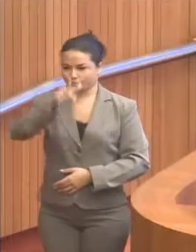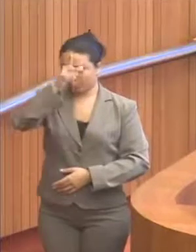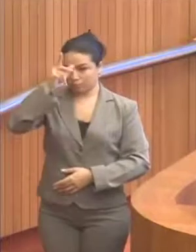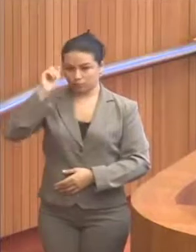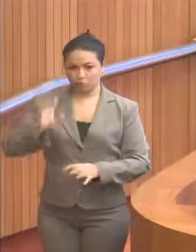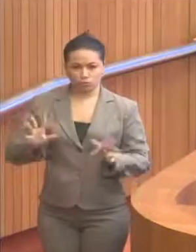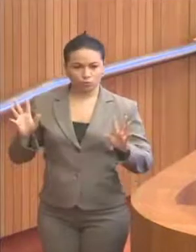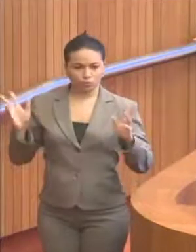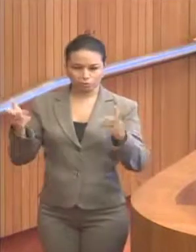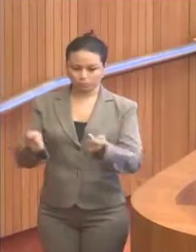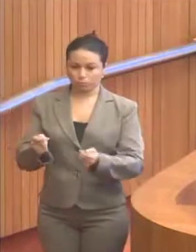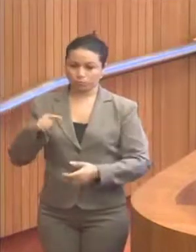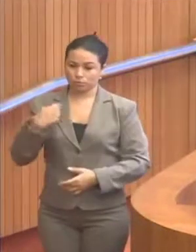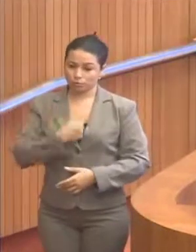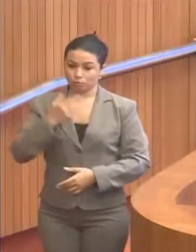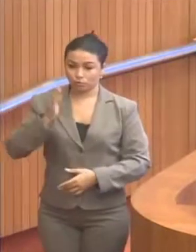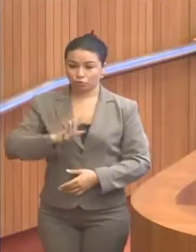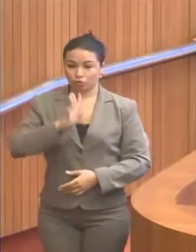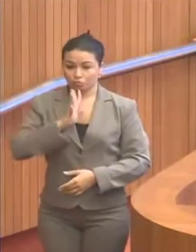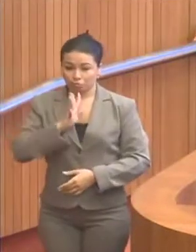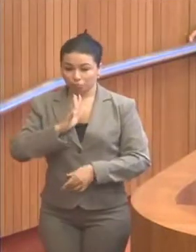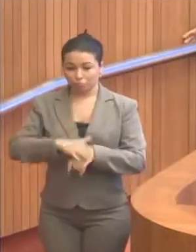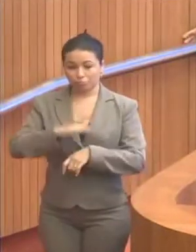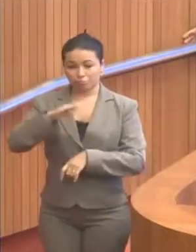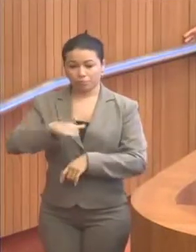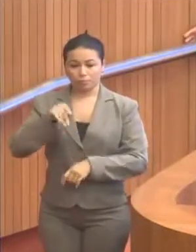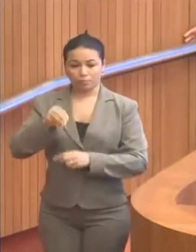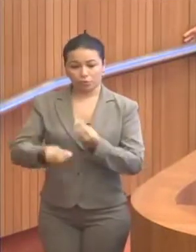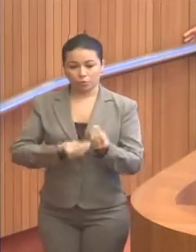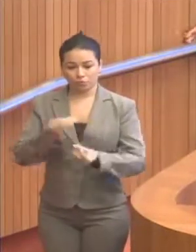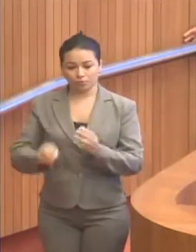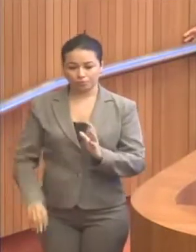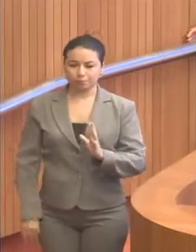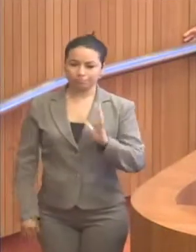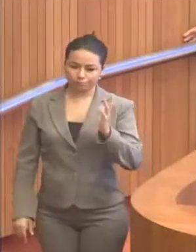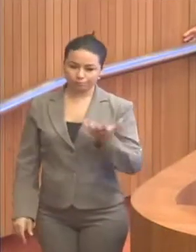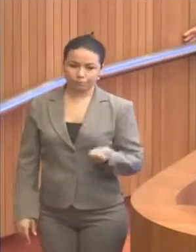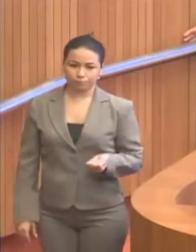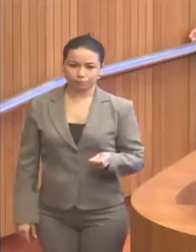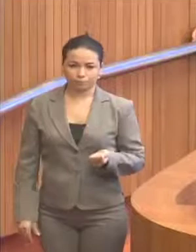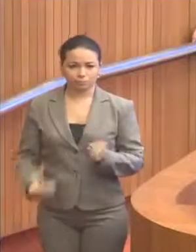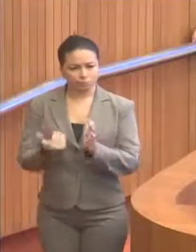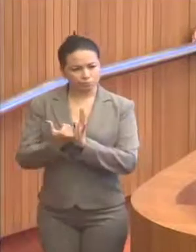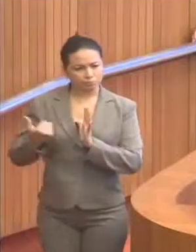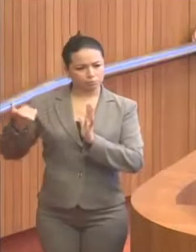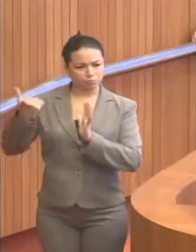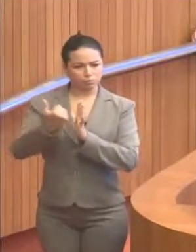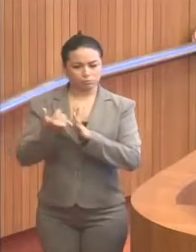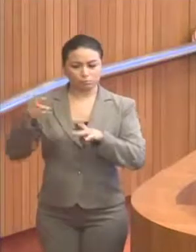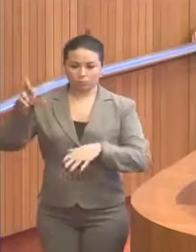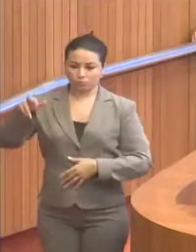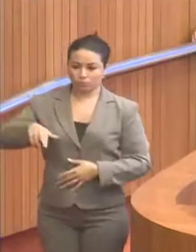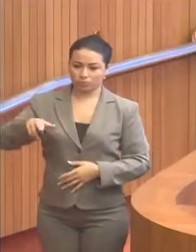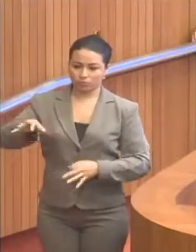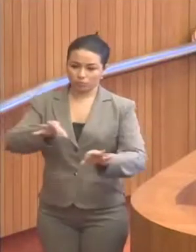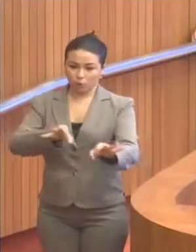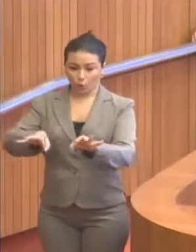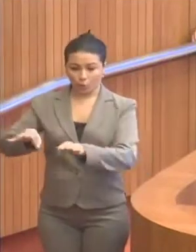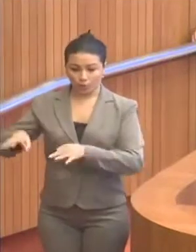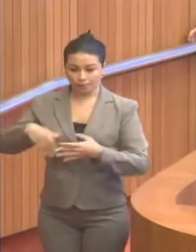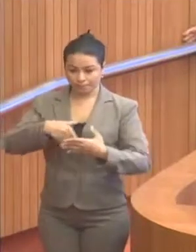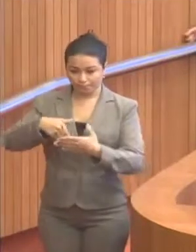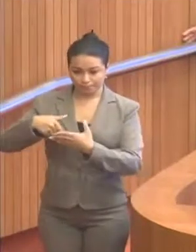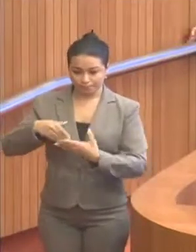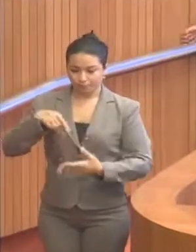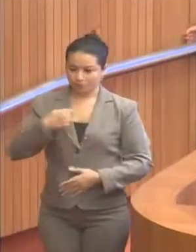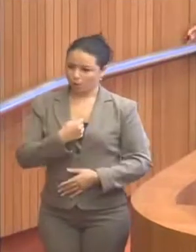Em todos. E nós sabemos, nós conhecemos muito bem como é que são as práticas, sobretudo em razão dos esquemas eleitorais.